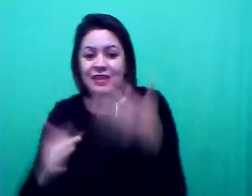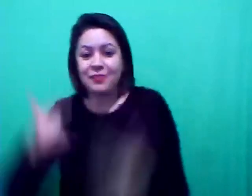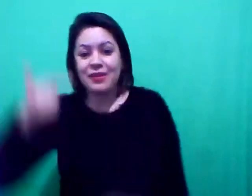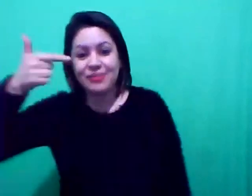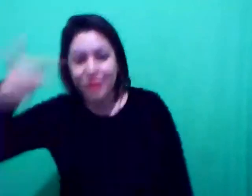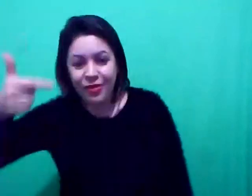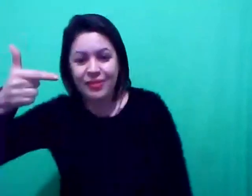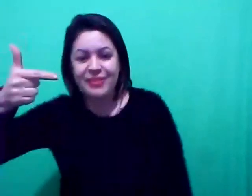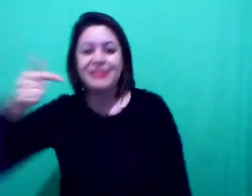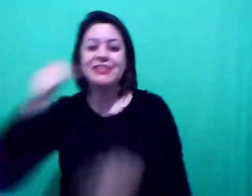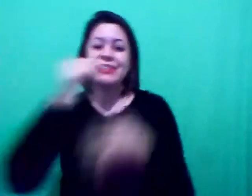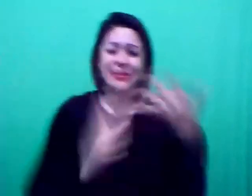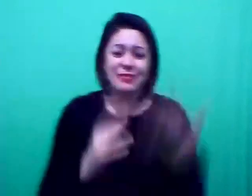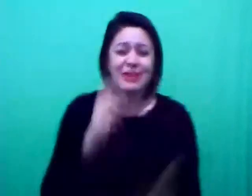Duas disciplinas de Libras,